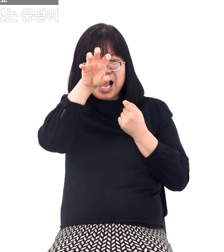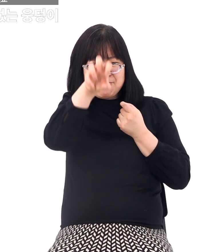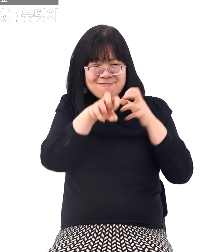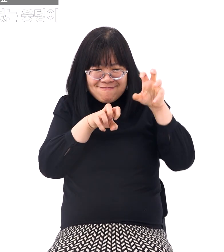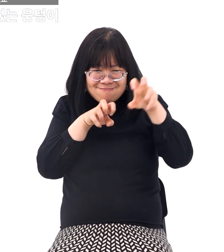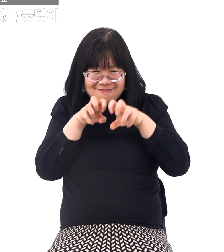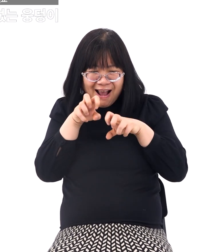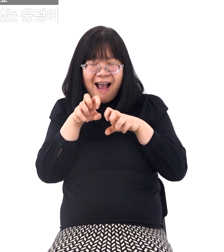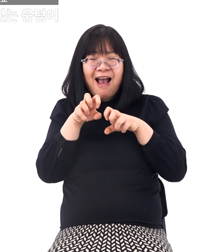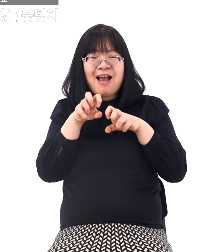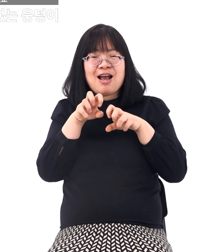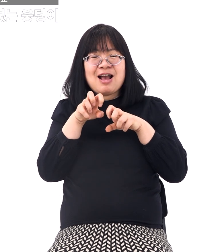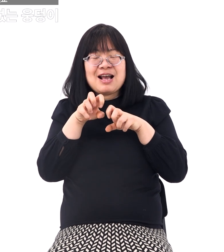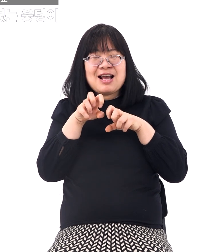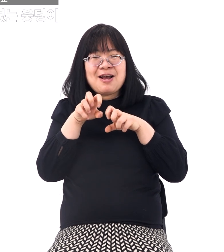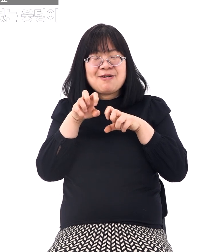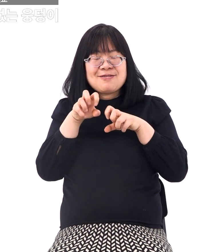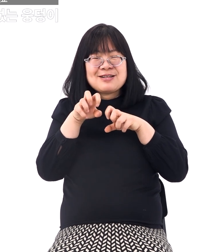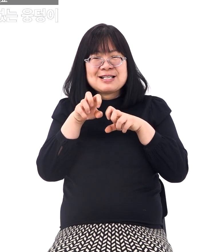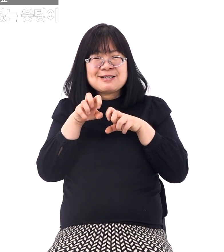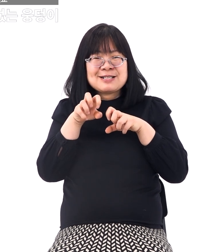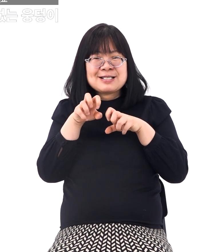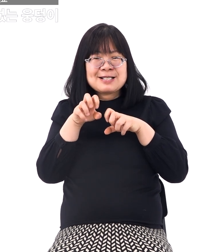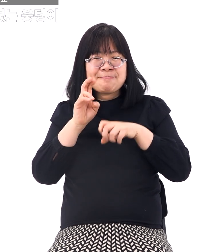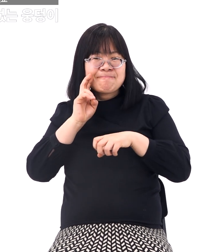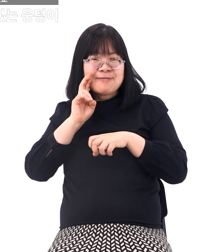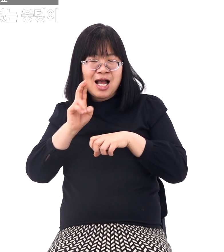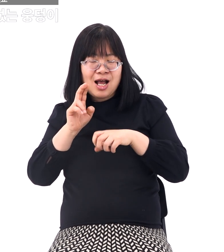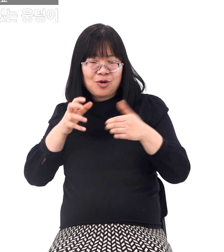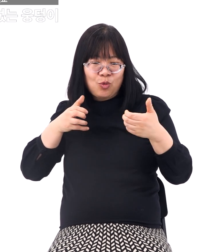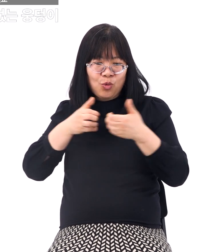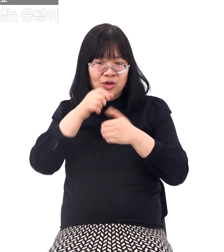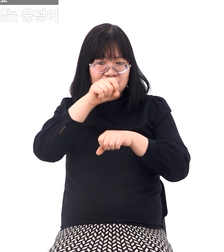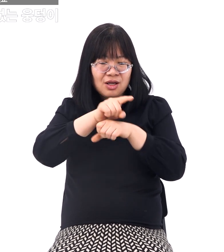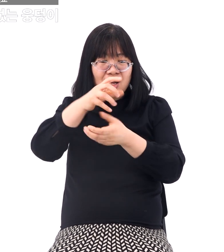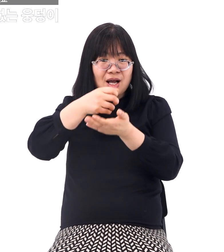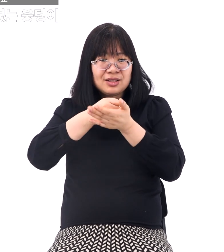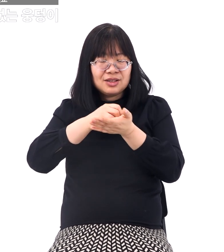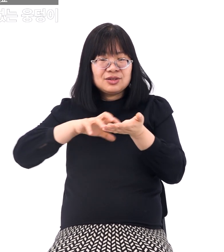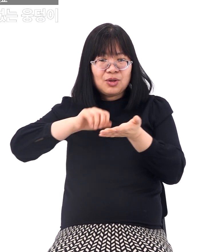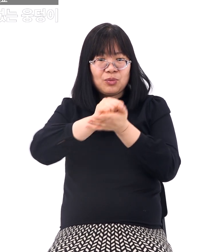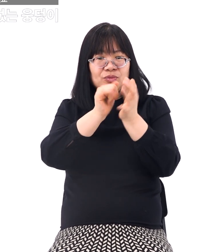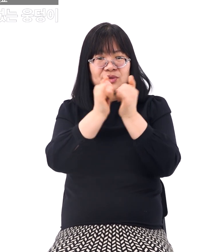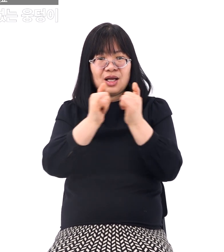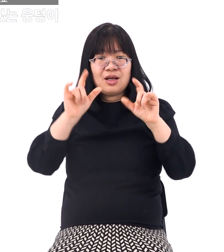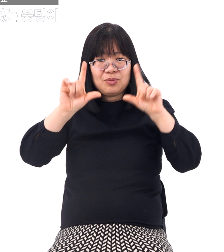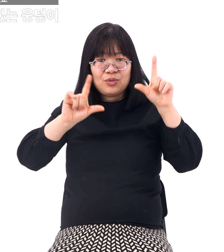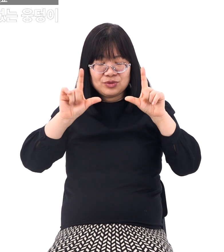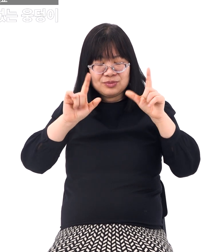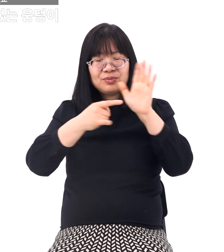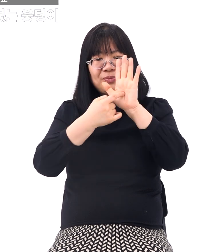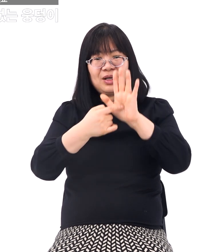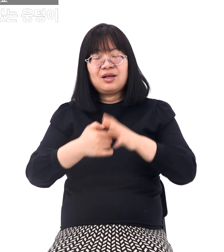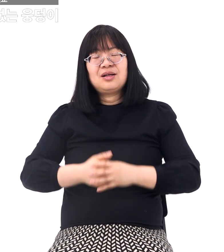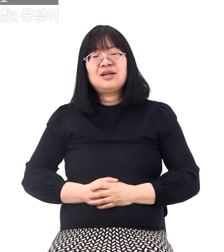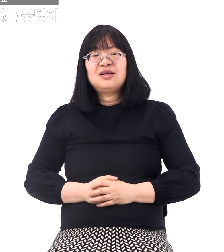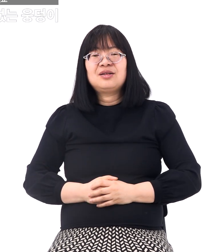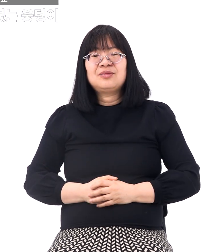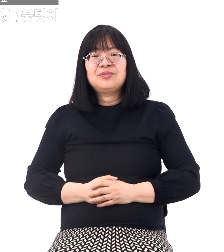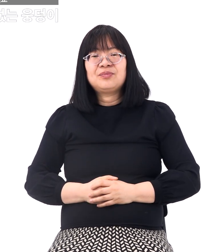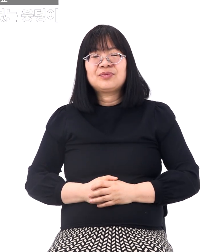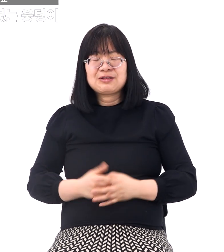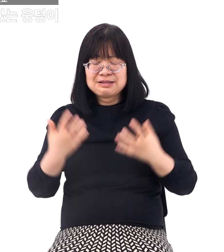찢고 아주 맹렬한 공격성을 가진 정복자의 모습으로 그려냅니다.